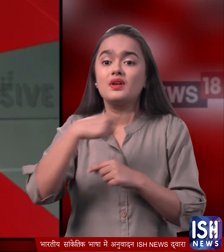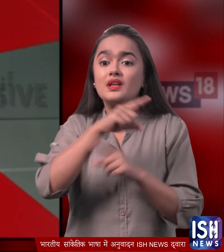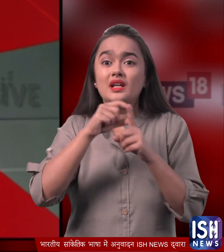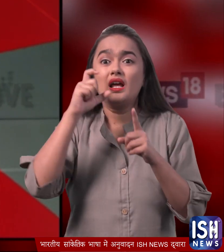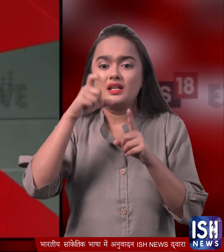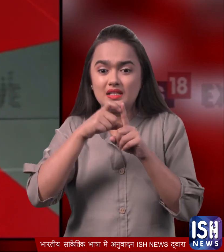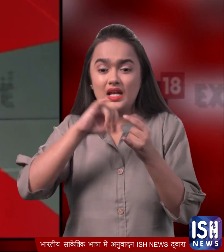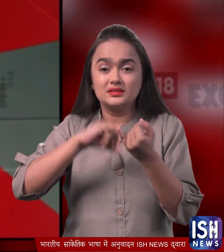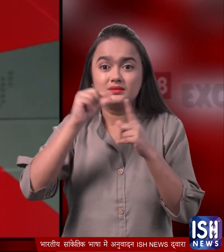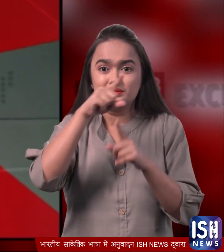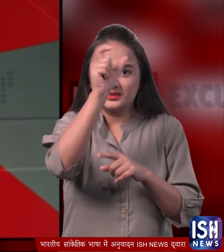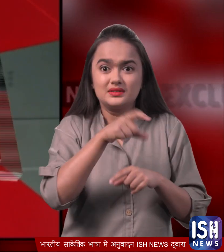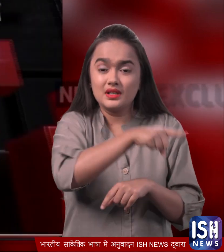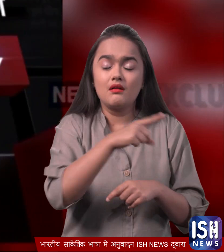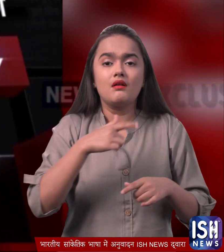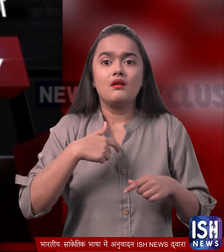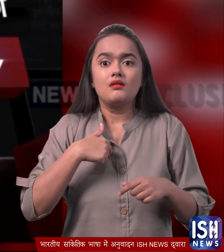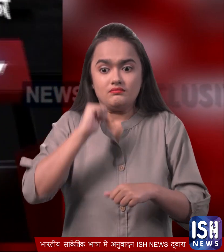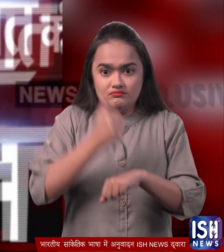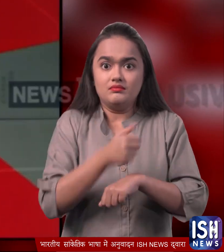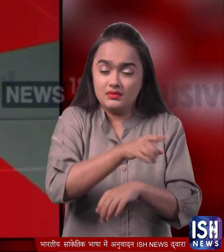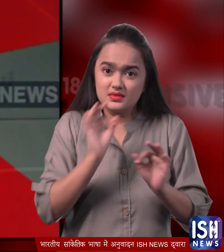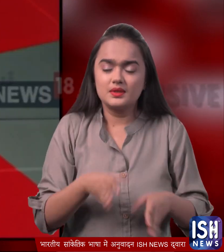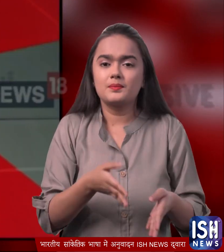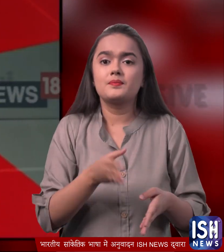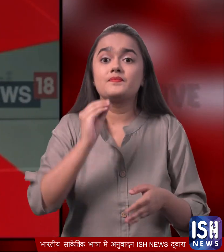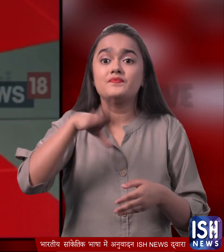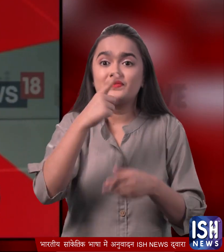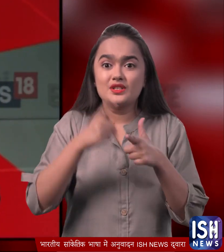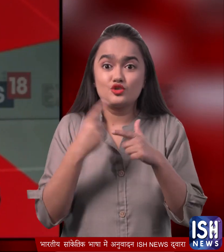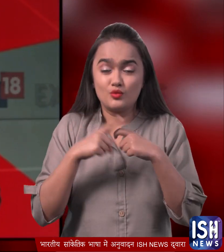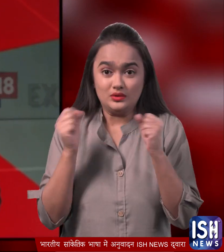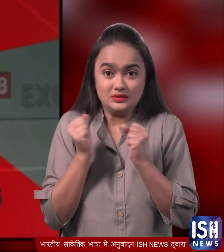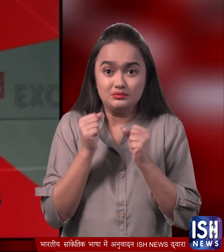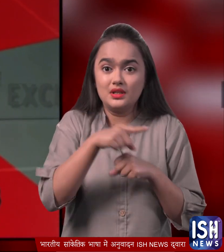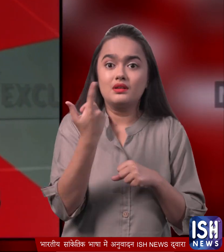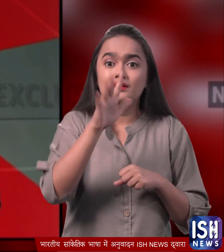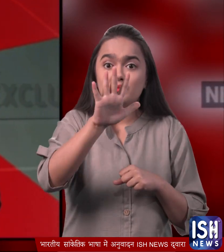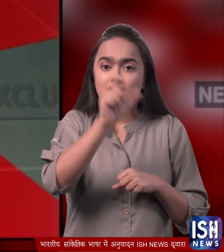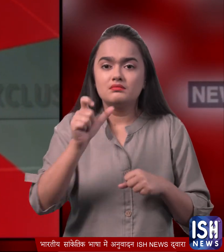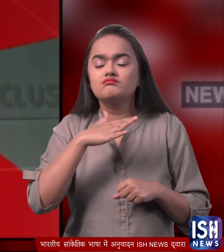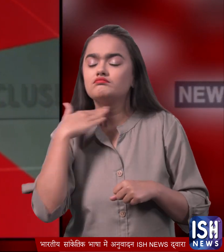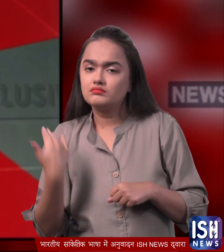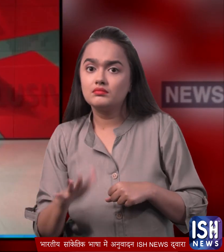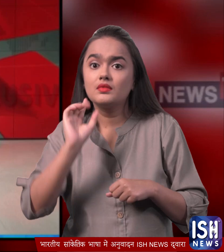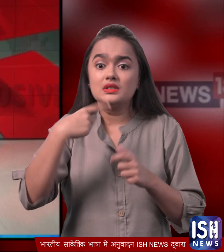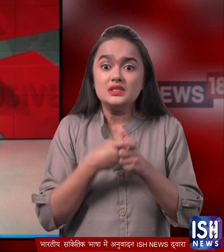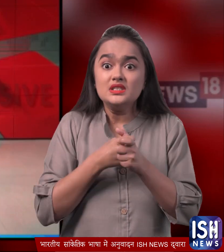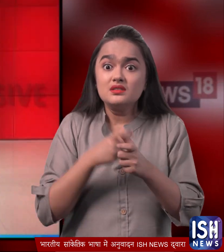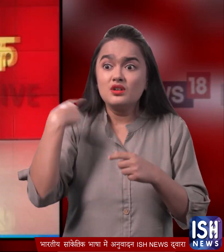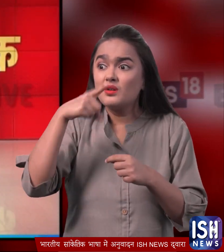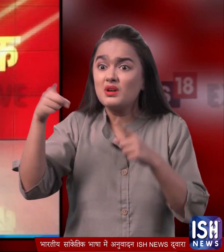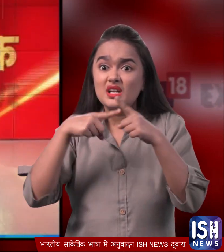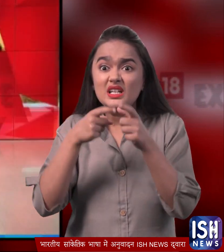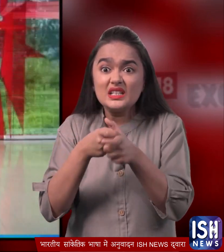के संस्थापक कांशीराम का जन्म स्थान है। जम्मू कश्मीर के पुंछ में 5 जवानों की शहादत के बाद सेना ने हमला करने